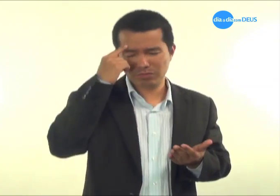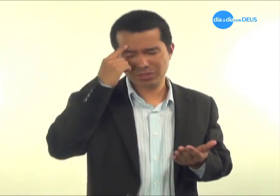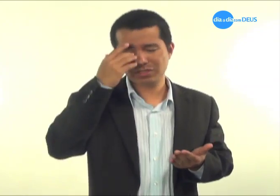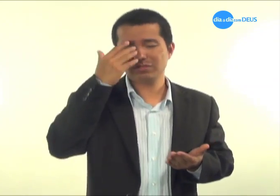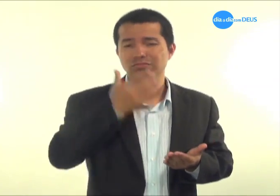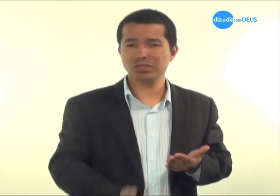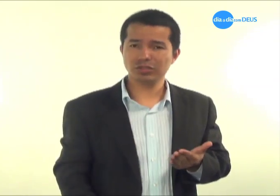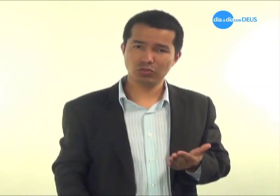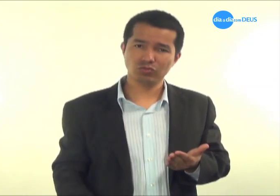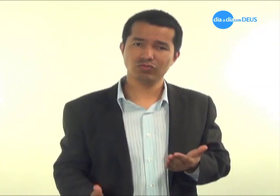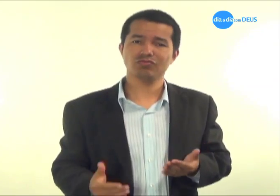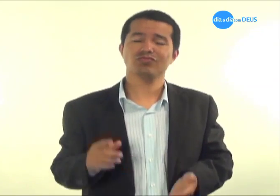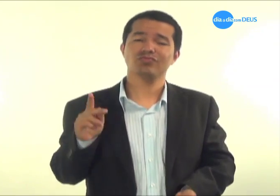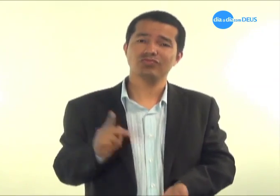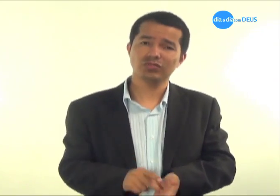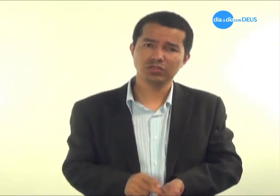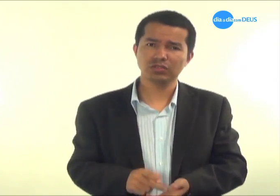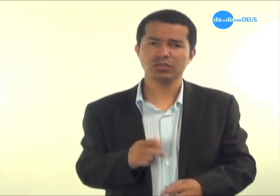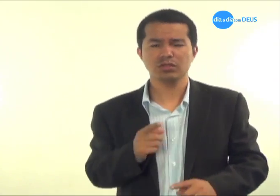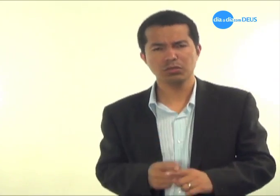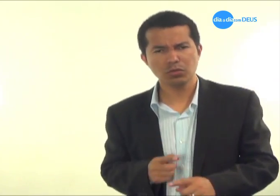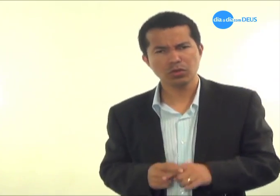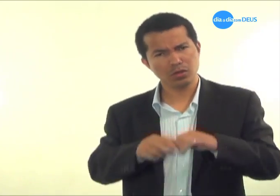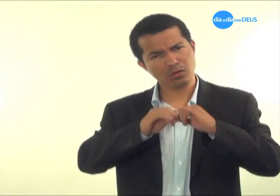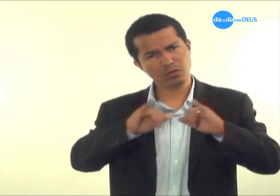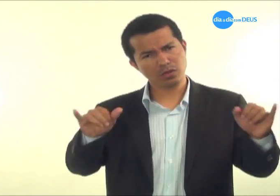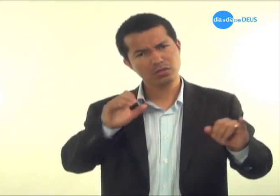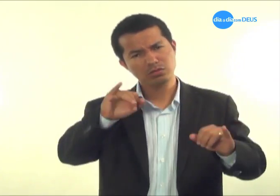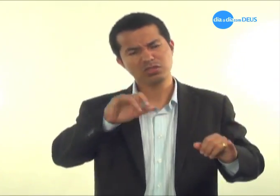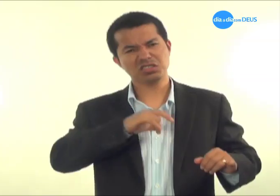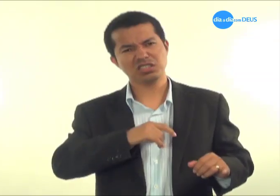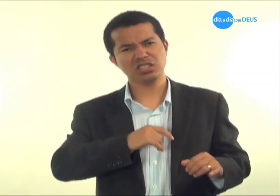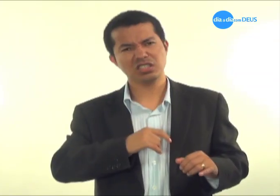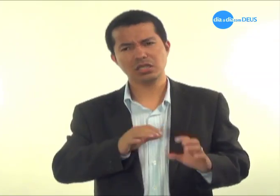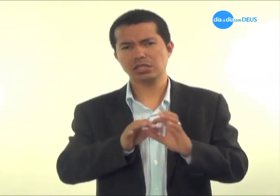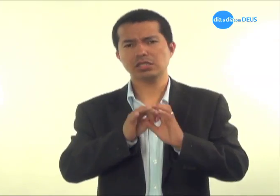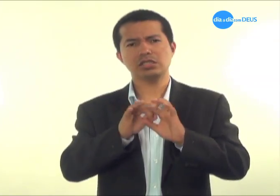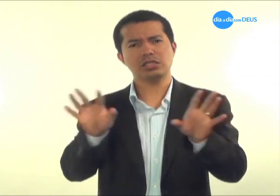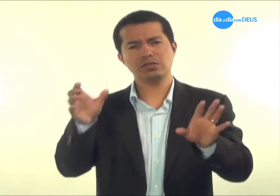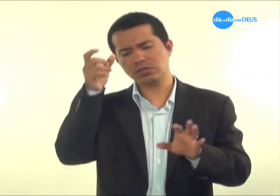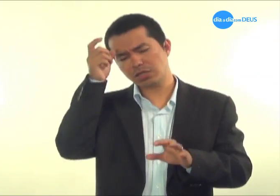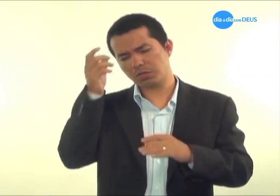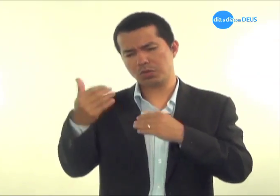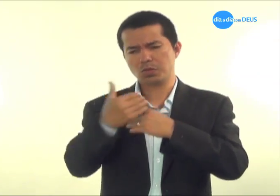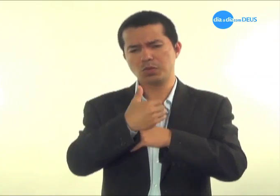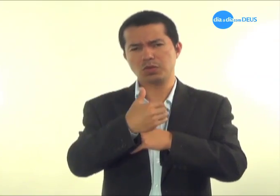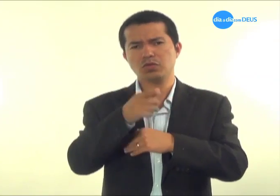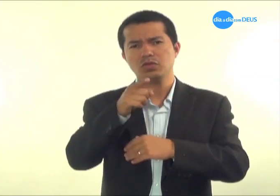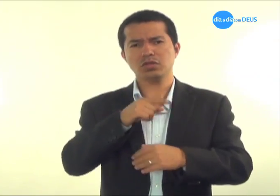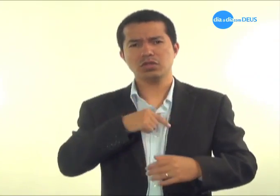valores tinham mudado. Queridos, quando a gente permite que a semeadura de Satanás trabalhe com as nossas ideias,